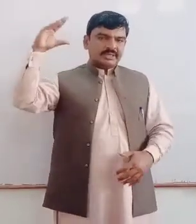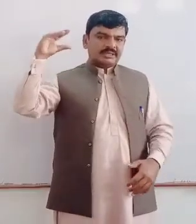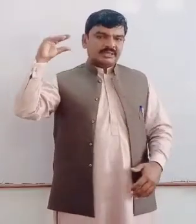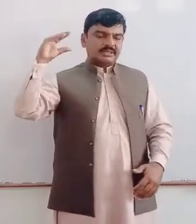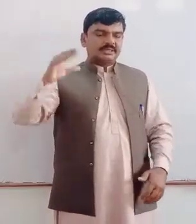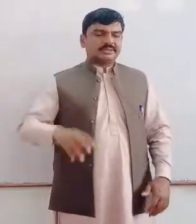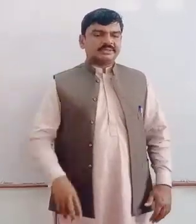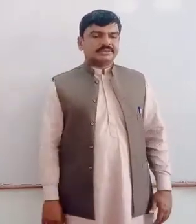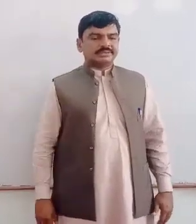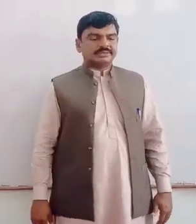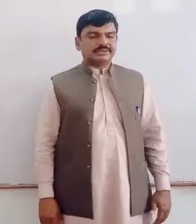असर इबादत